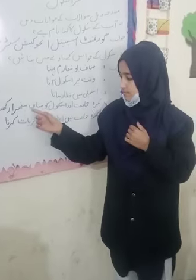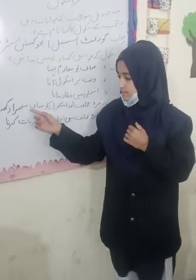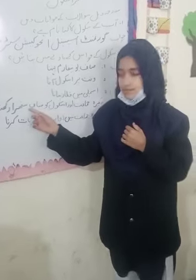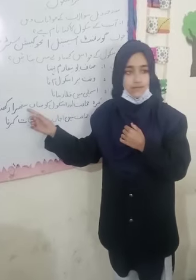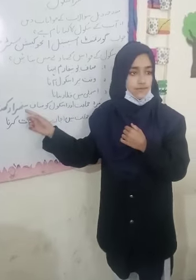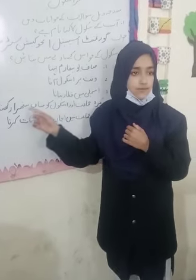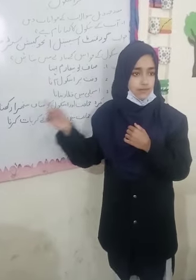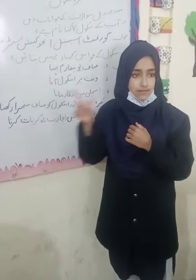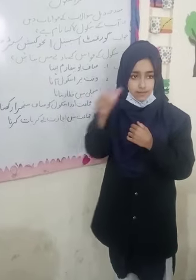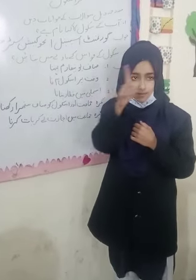साफ